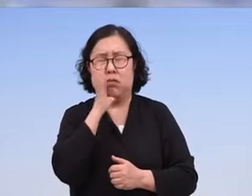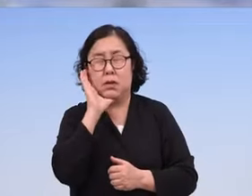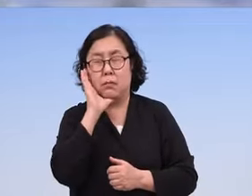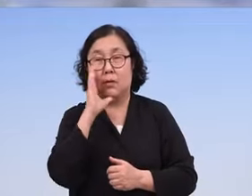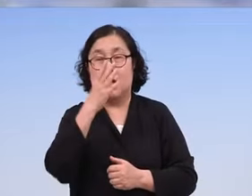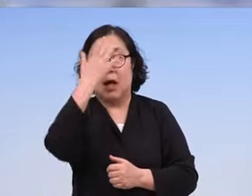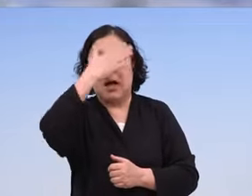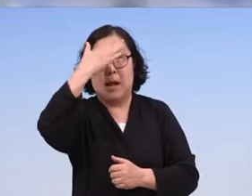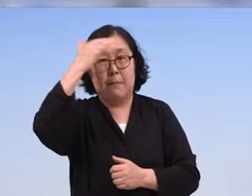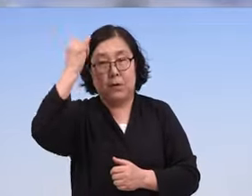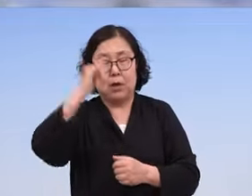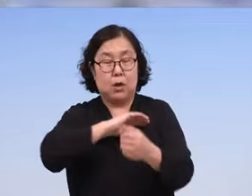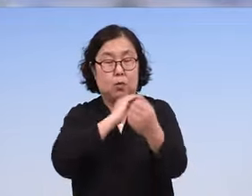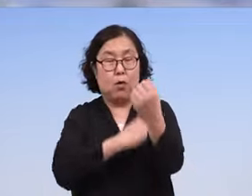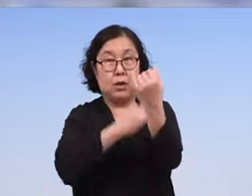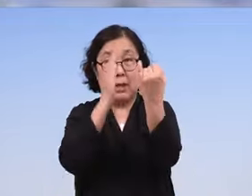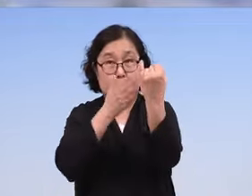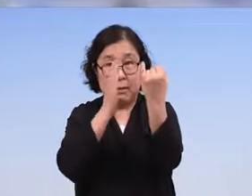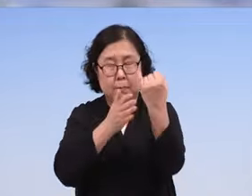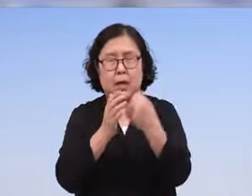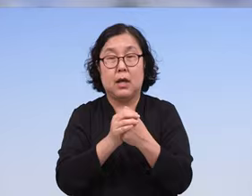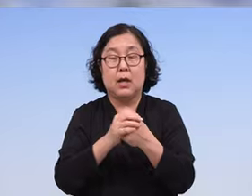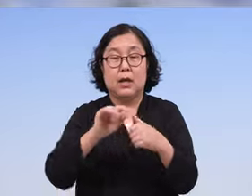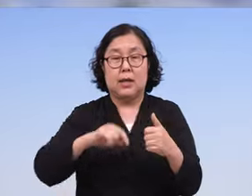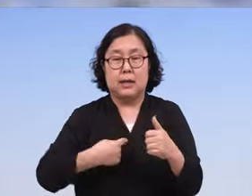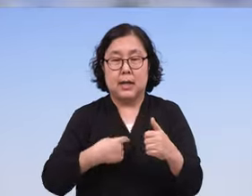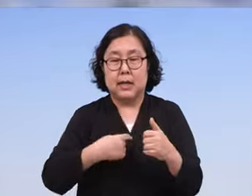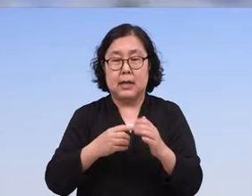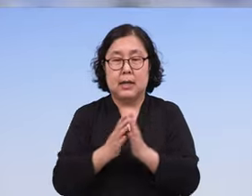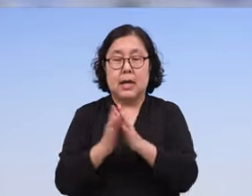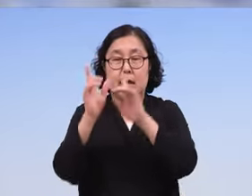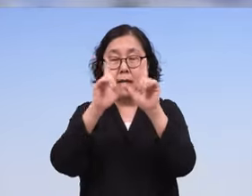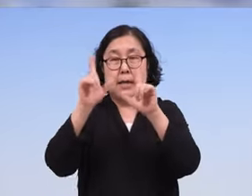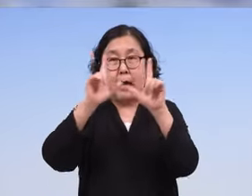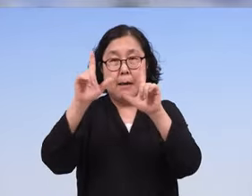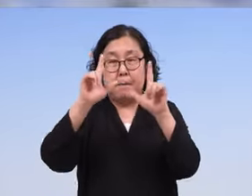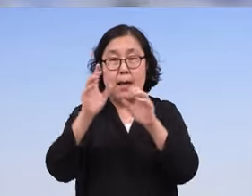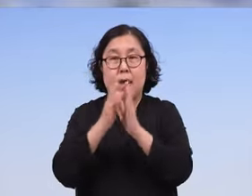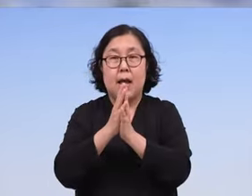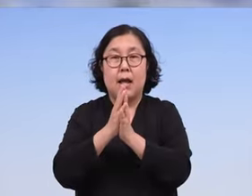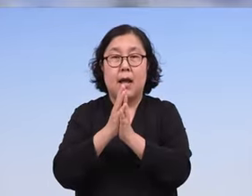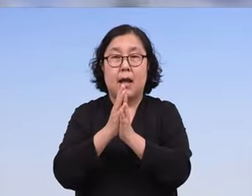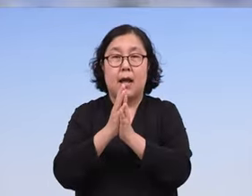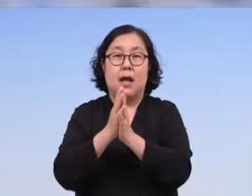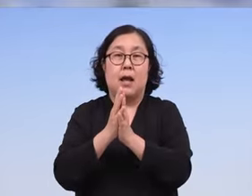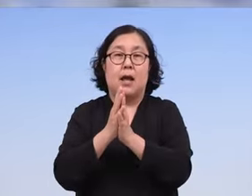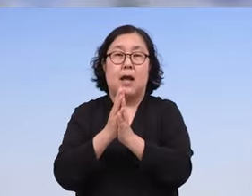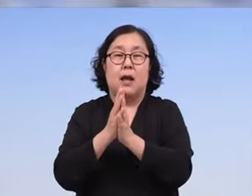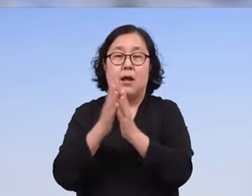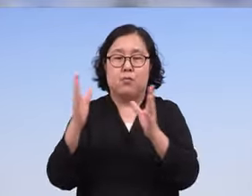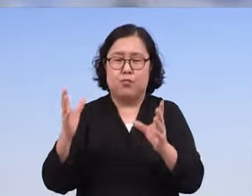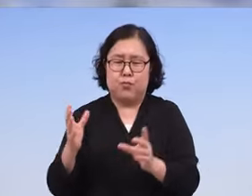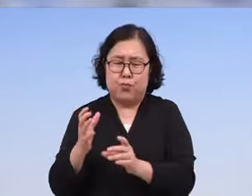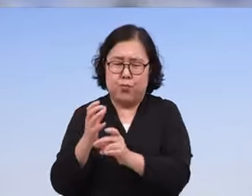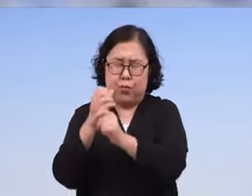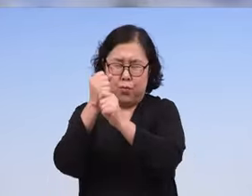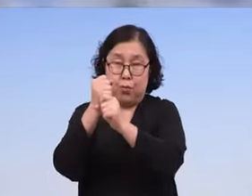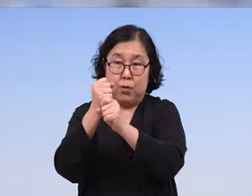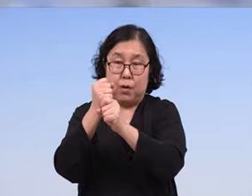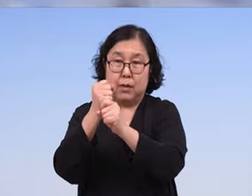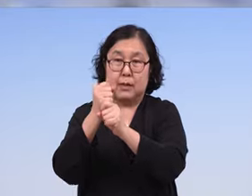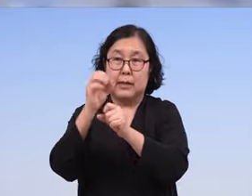그 연로하신 할머니 권사님이 그 자기 인생의 결정체, 눈물의 결정체, 땀과 수고의